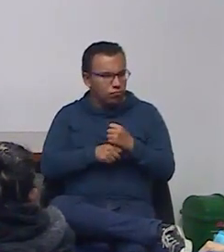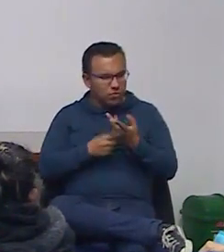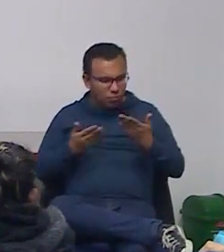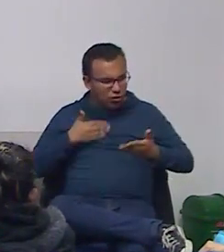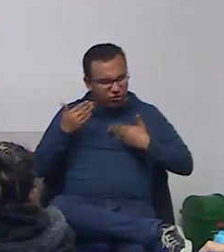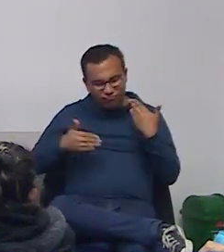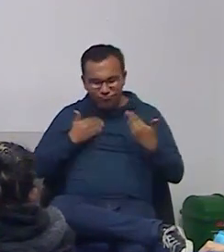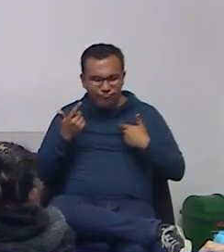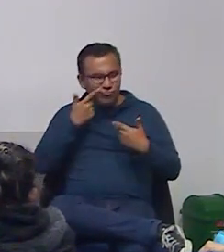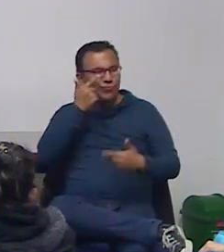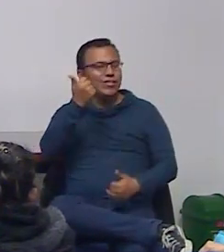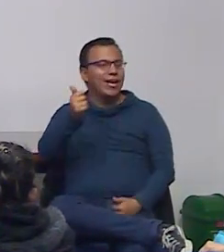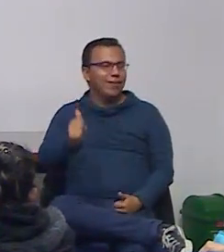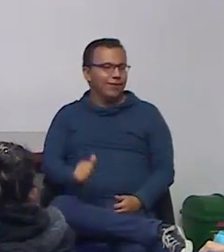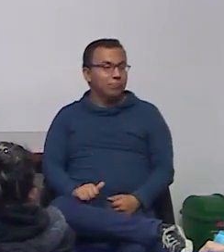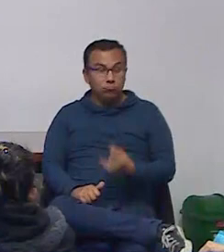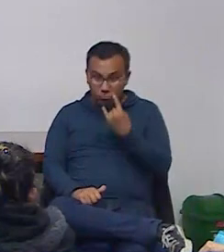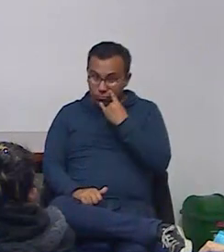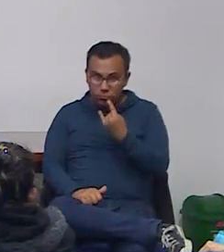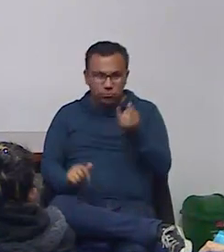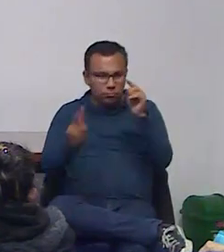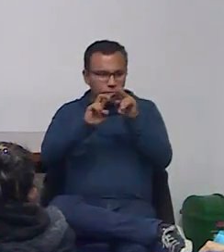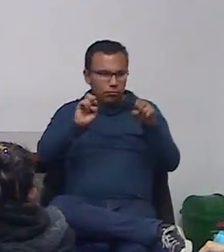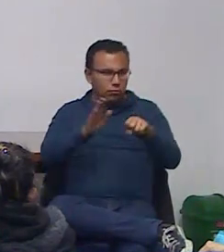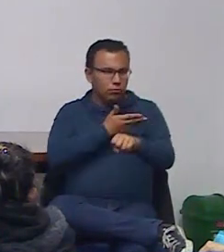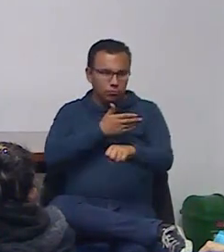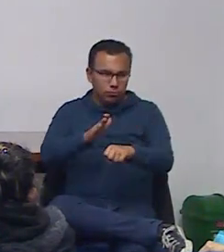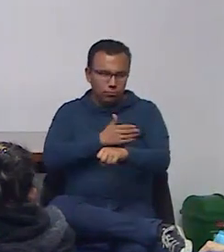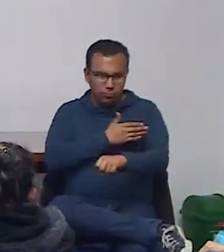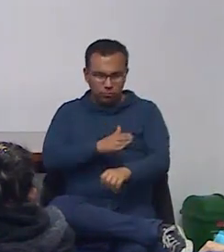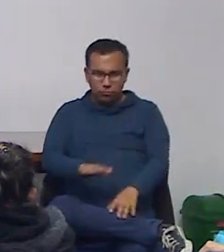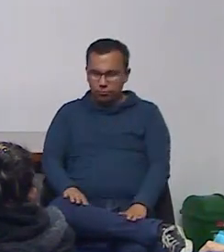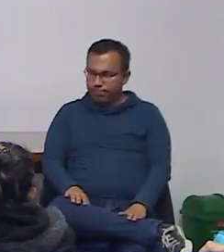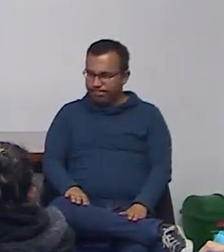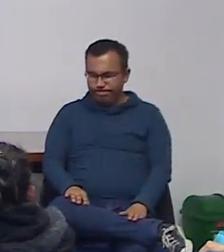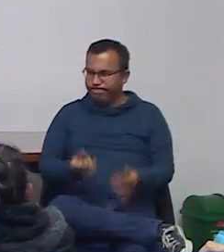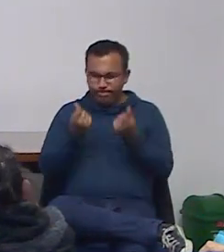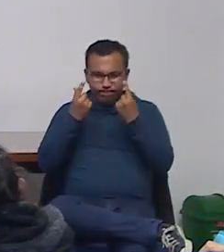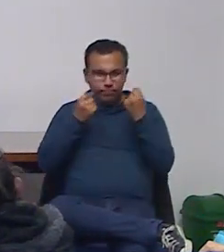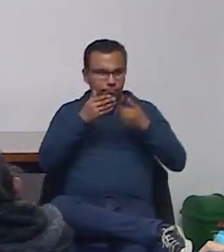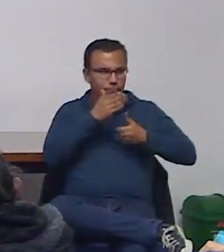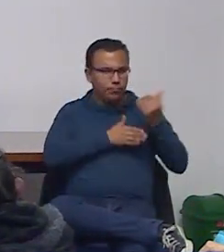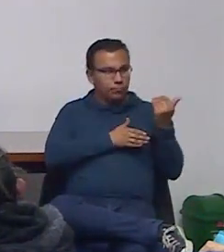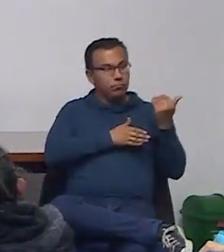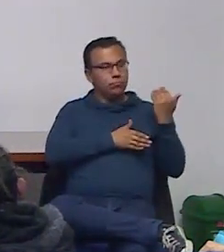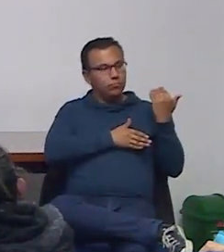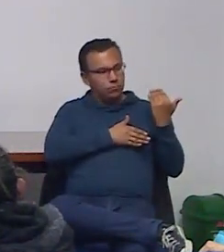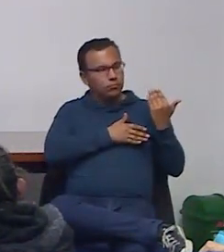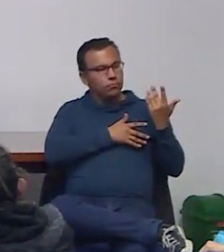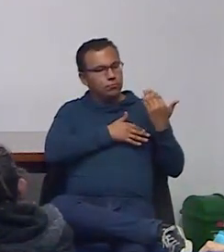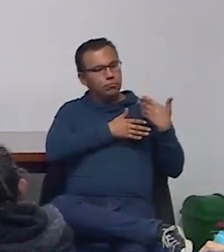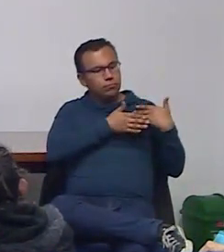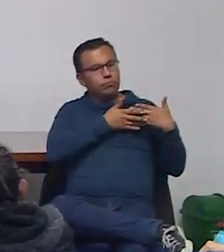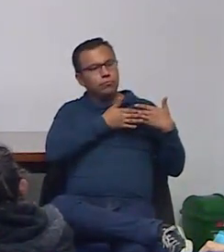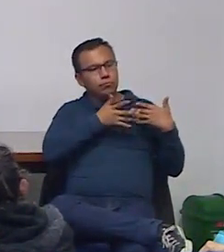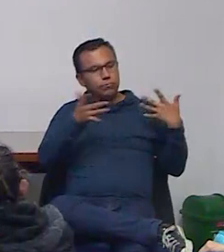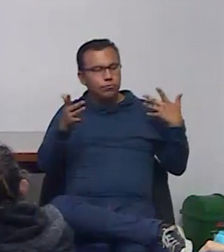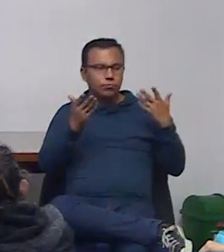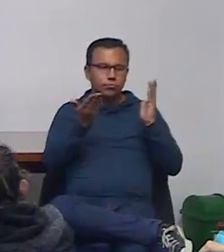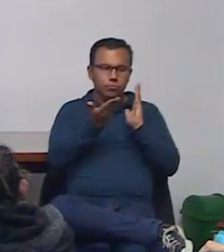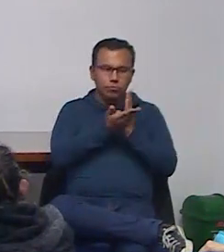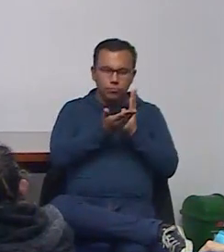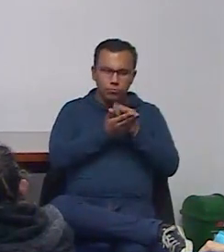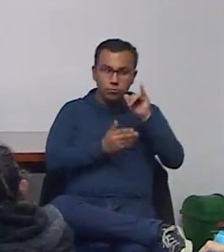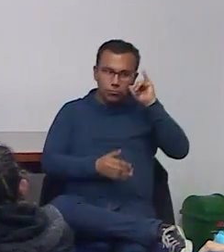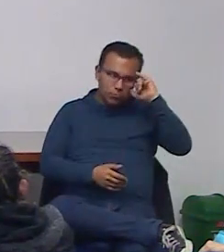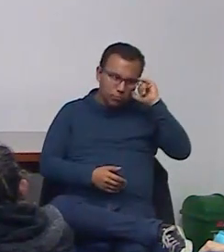gocen esto y a todos pues les llama la atención por el tema de la música no pero ellos no entienden que al principio tiene que haber una etapa Pues de de psicología en